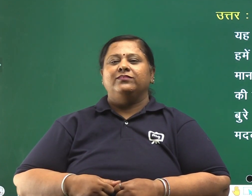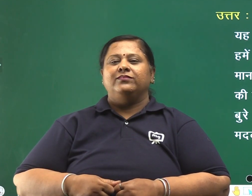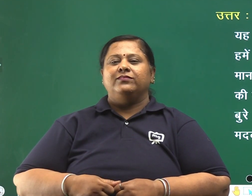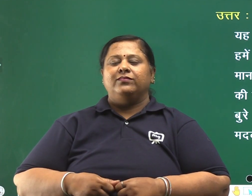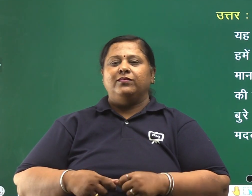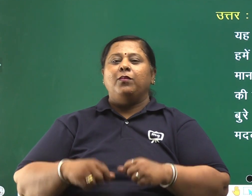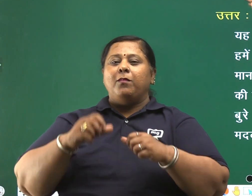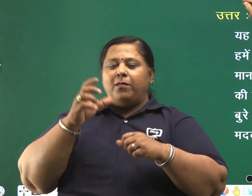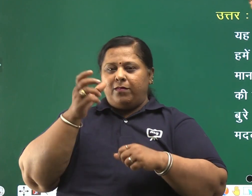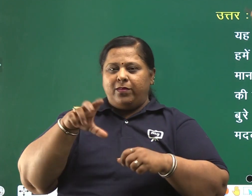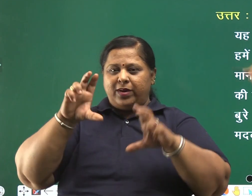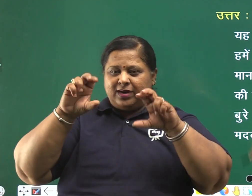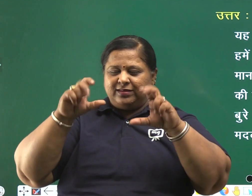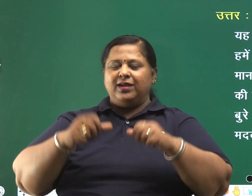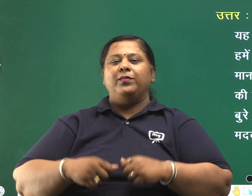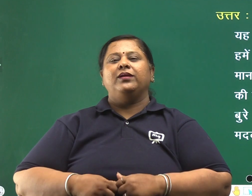पाठ से हमें